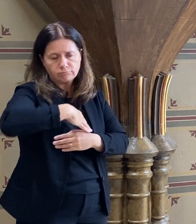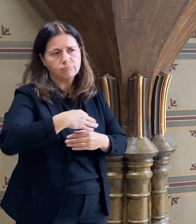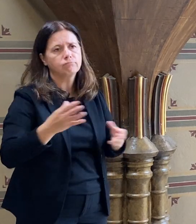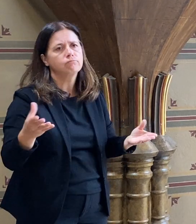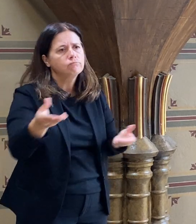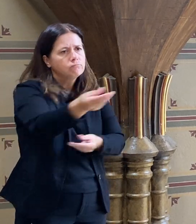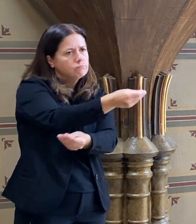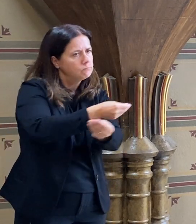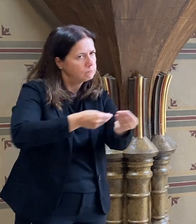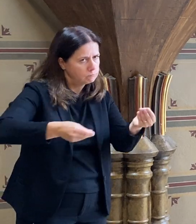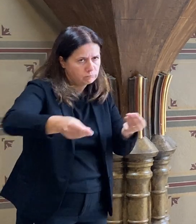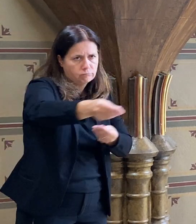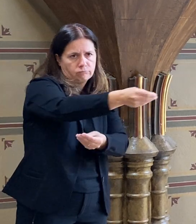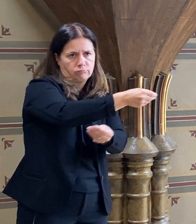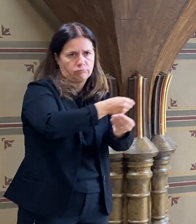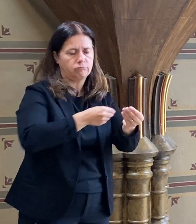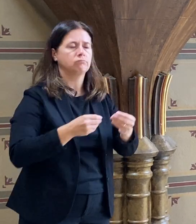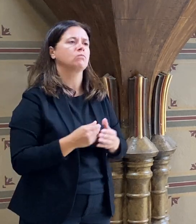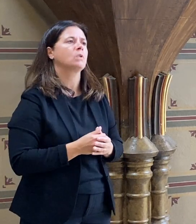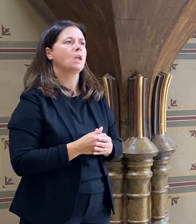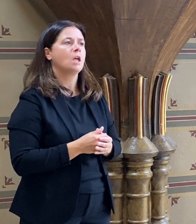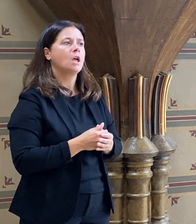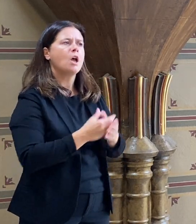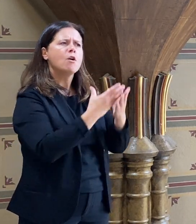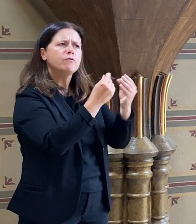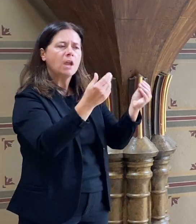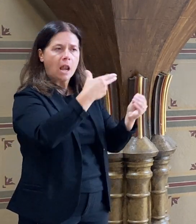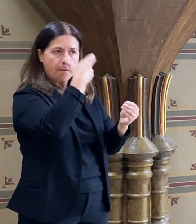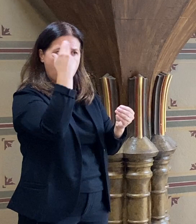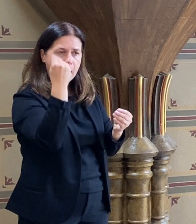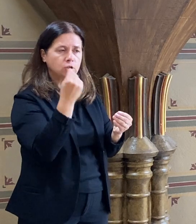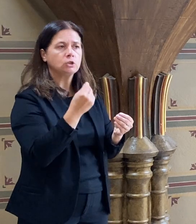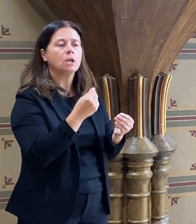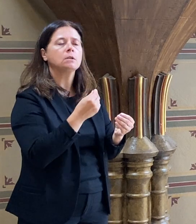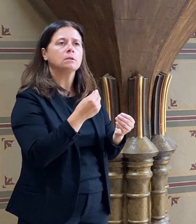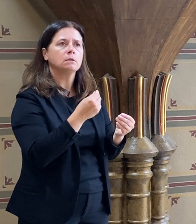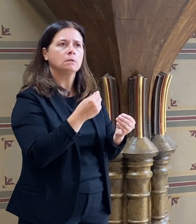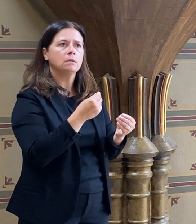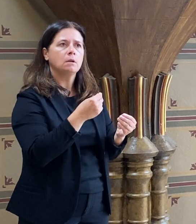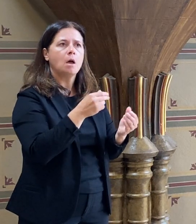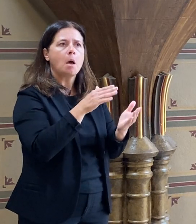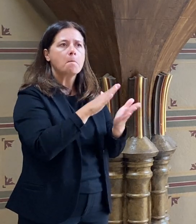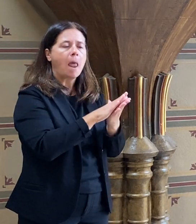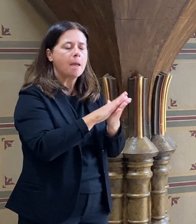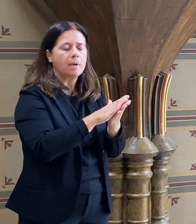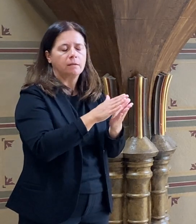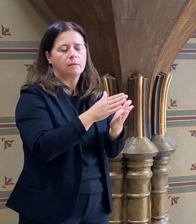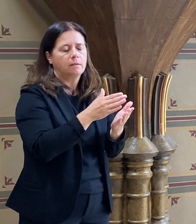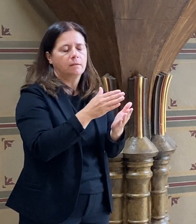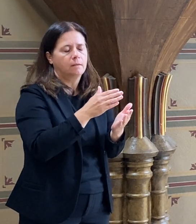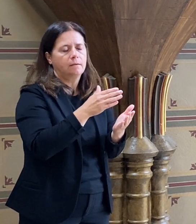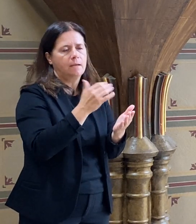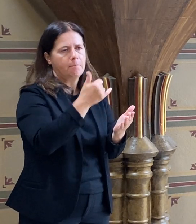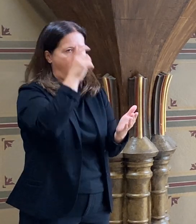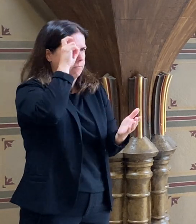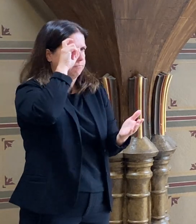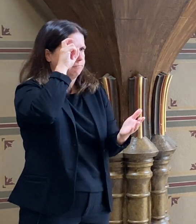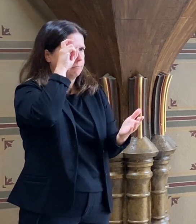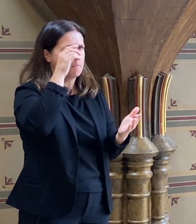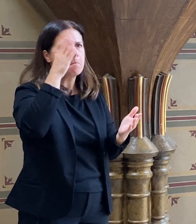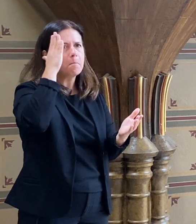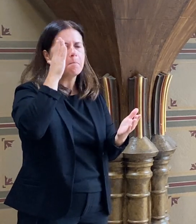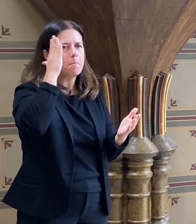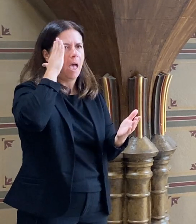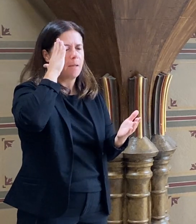geteilt. Viele dieser Menschen sind und bleiben unvergessen und haben